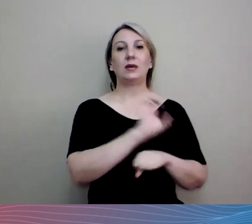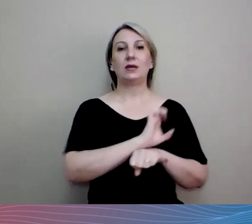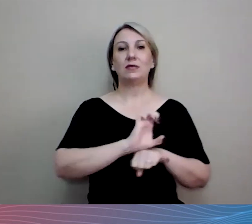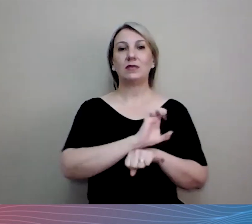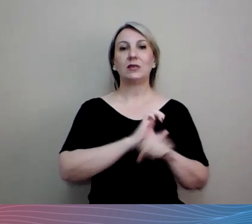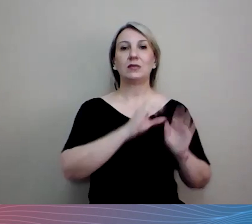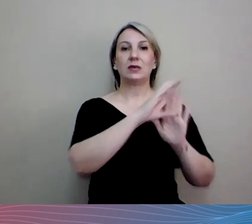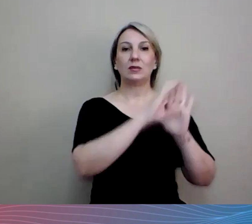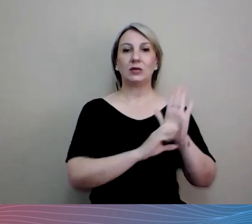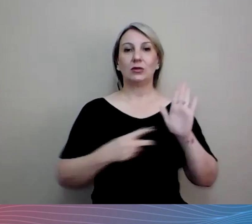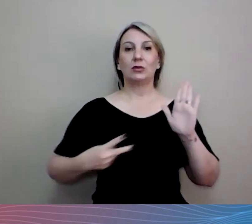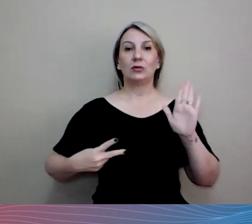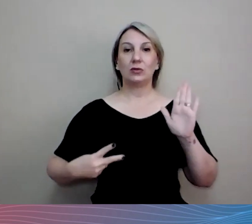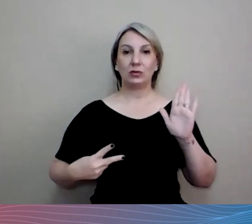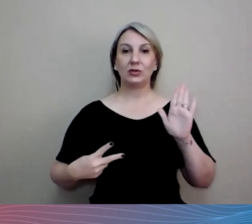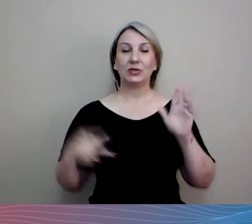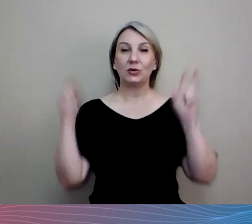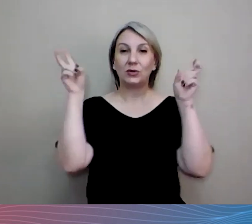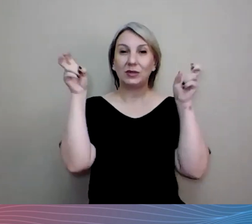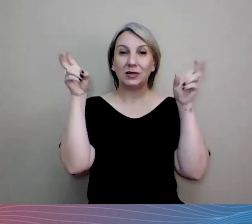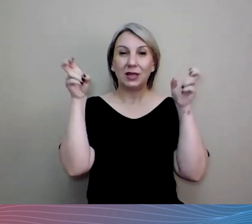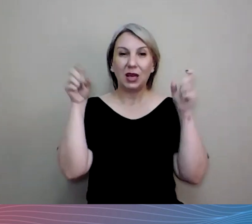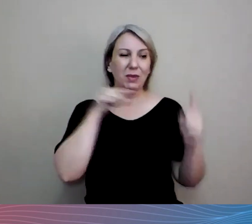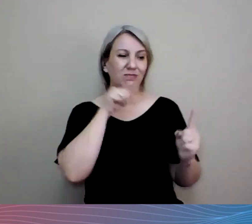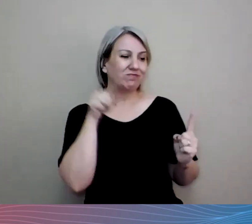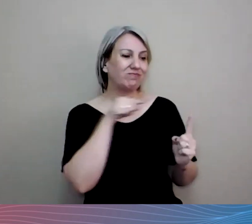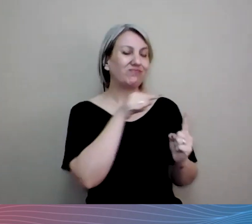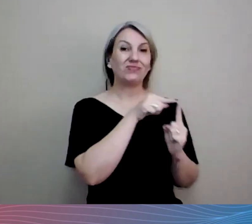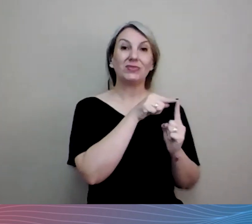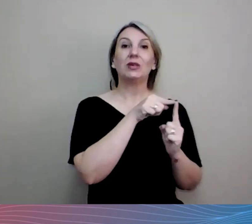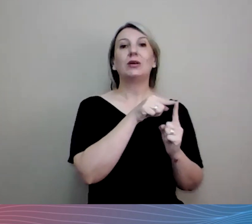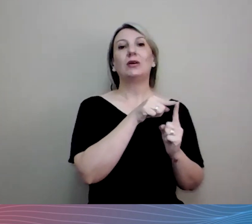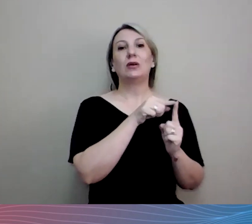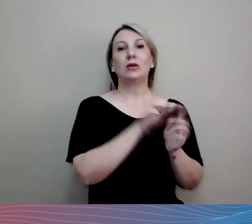todo o tema geral, tema central do livro de Efésios, isto é,